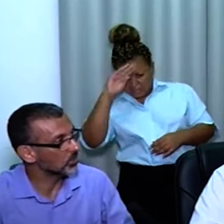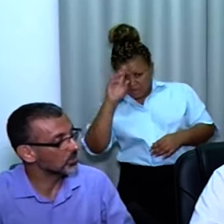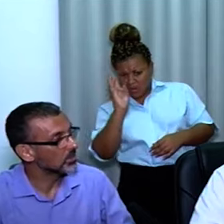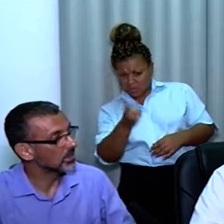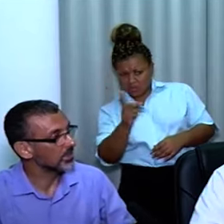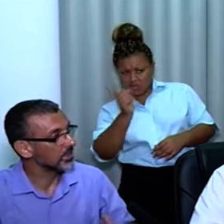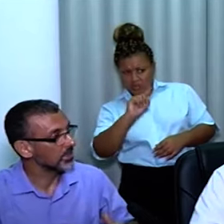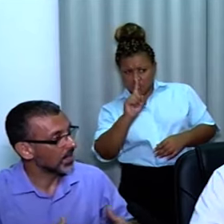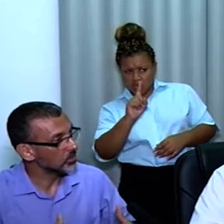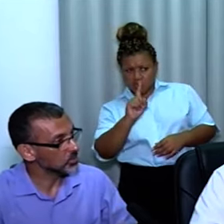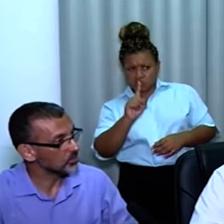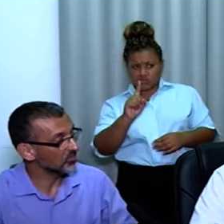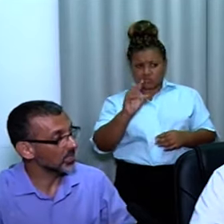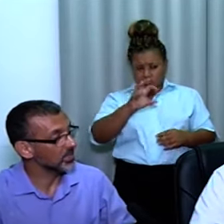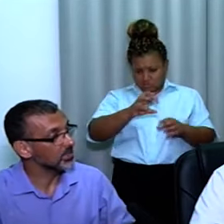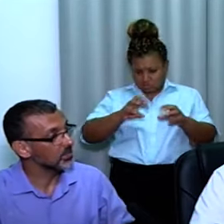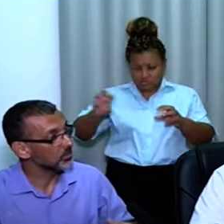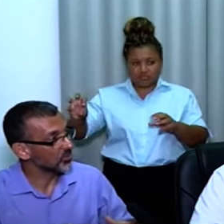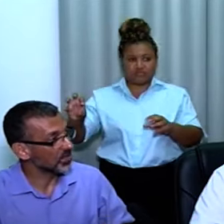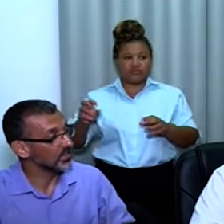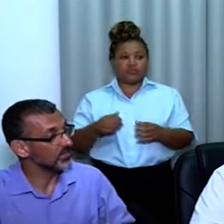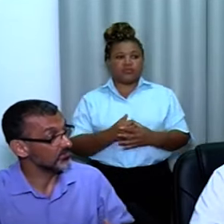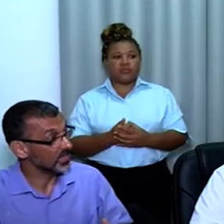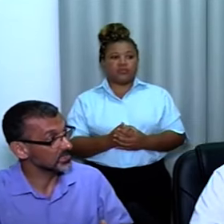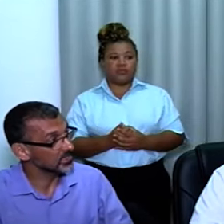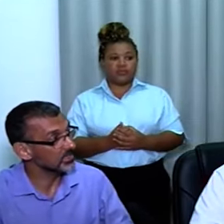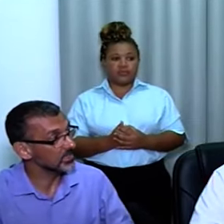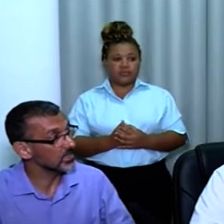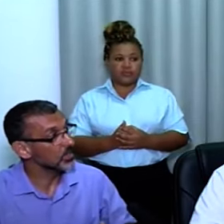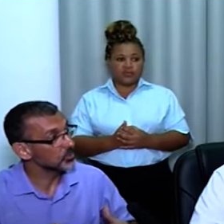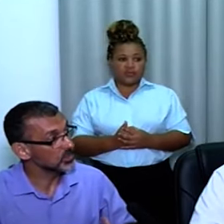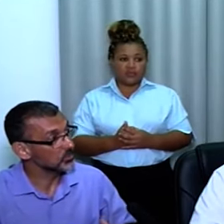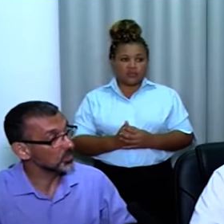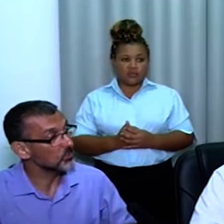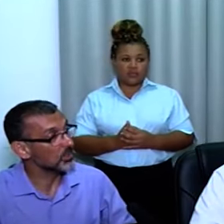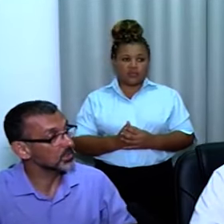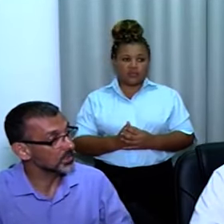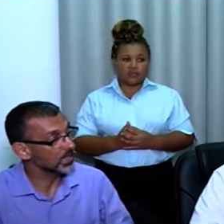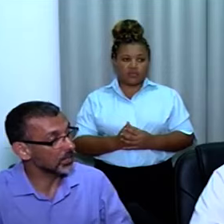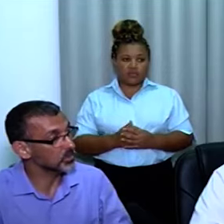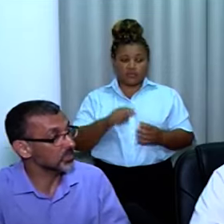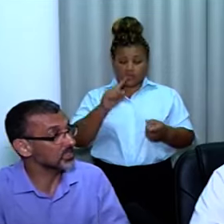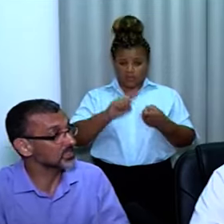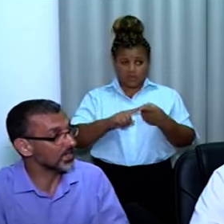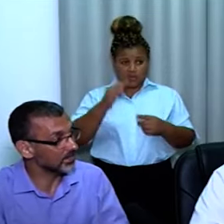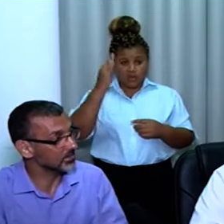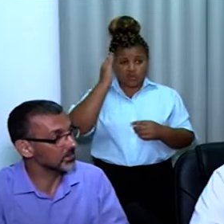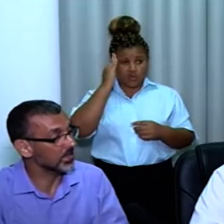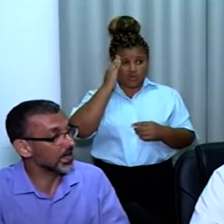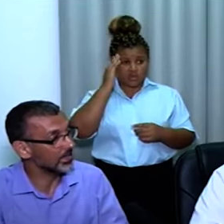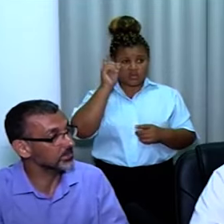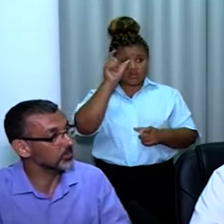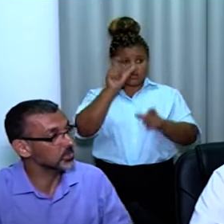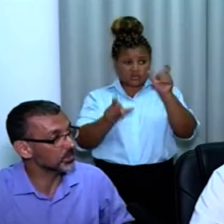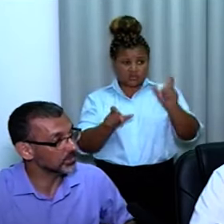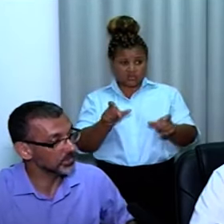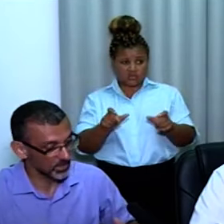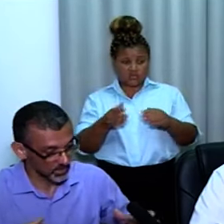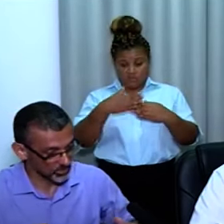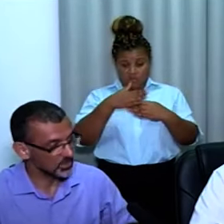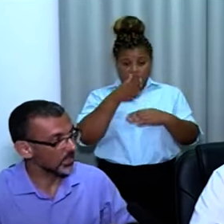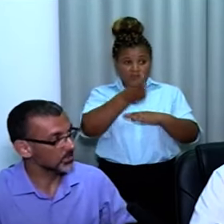l'information. Et à cause nous peut faire li, nous peut faire li, faire si que tout le monde qui peut entrer, à cause pendant dix c'est la rentrée, et à la rentrée au besoin